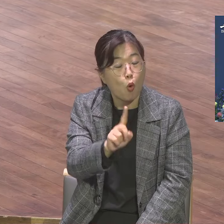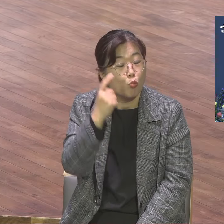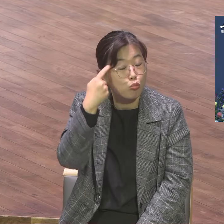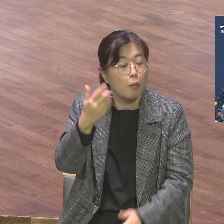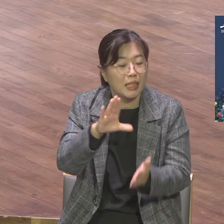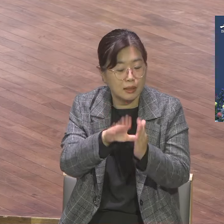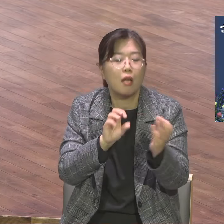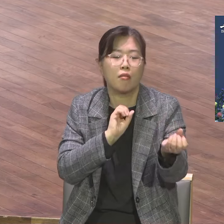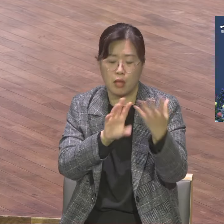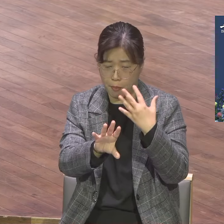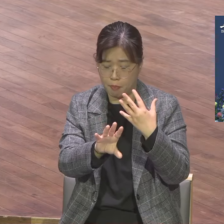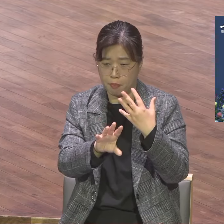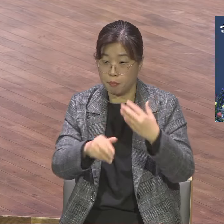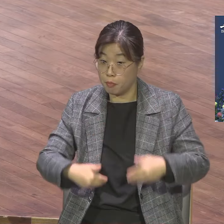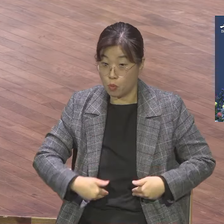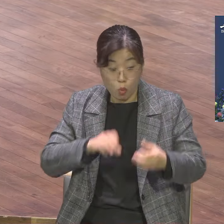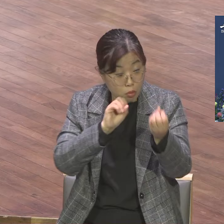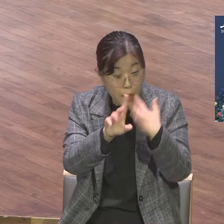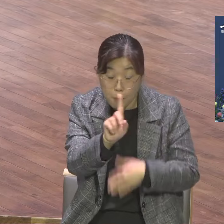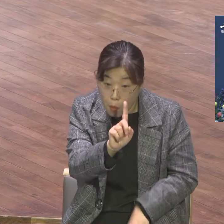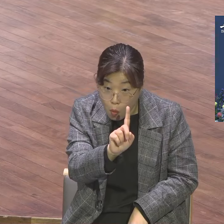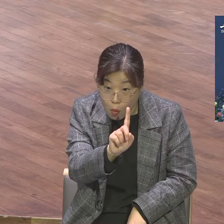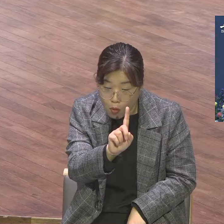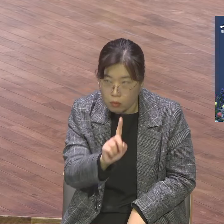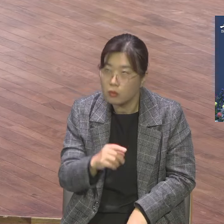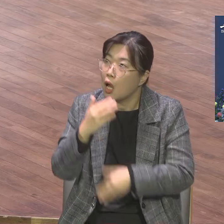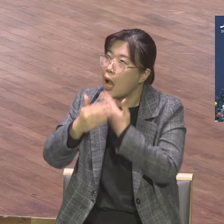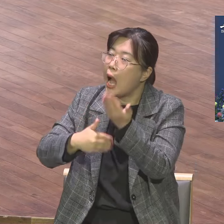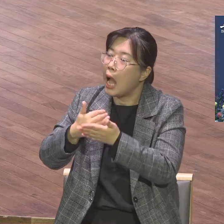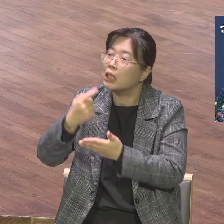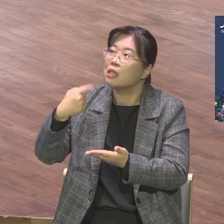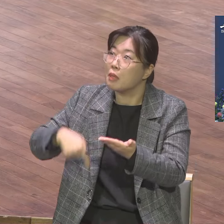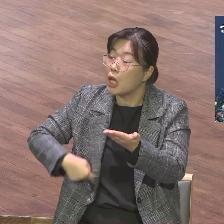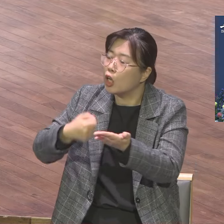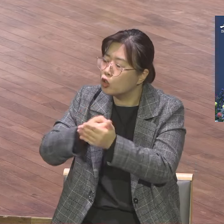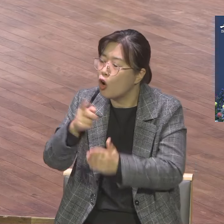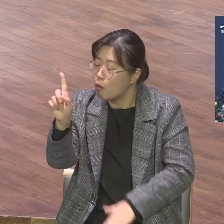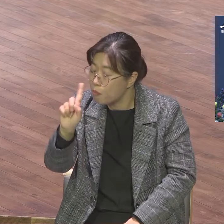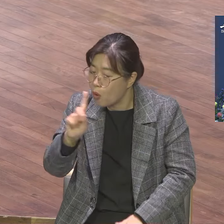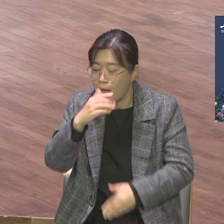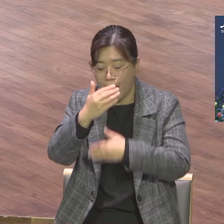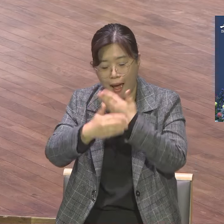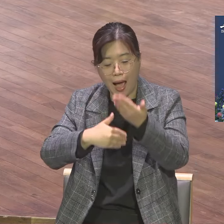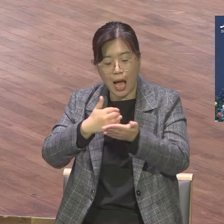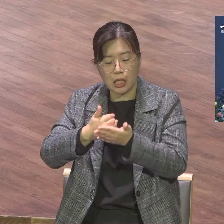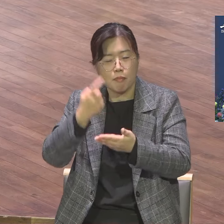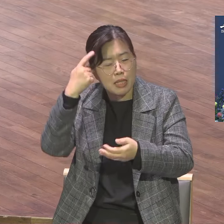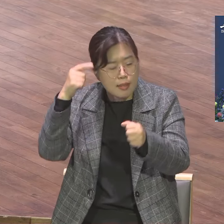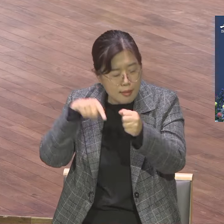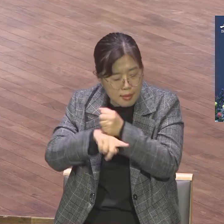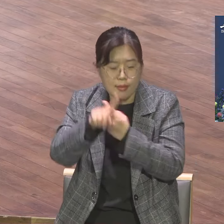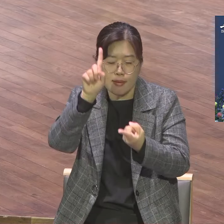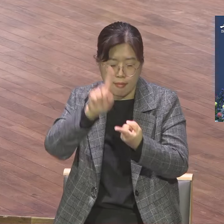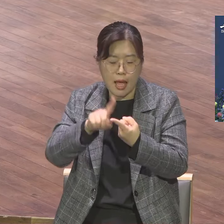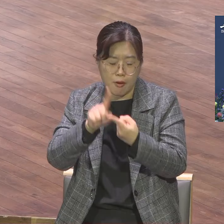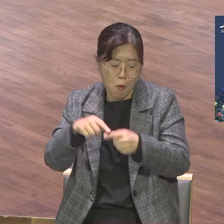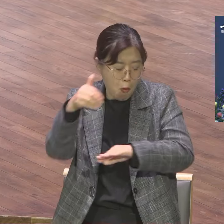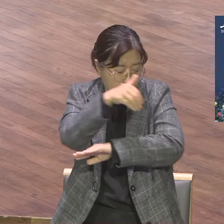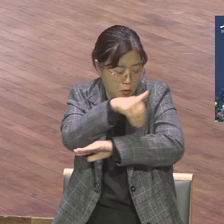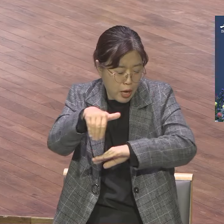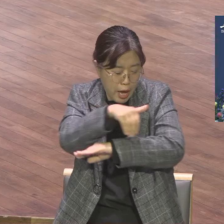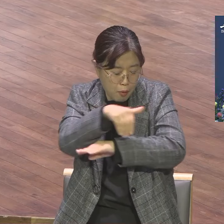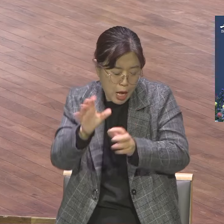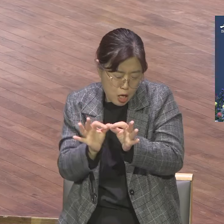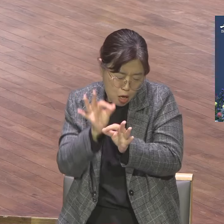제시합니다. 하나님의 작정은 그분의 뜻대로 계획하신 영원한 목적입니다.